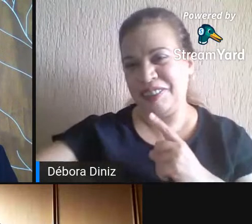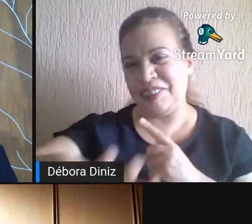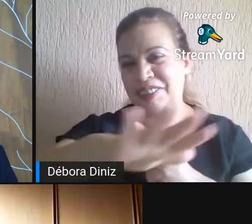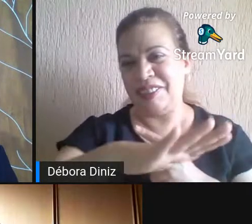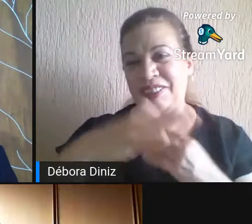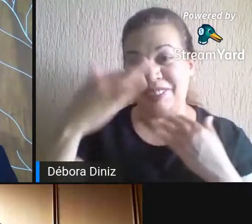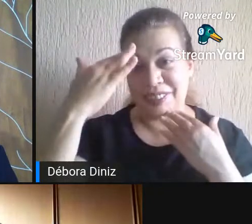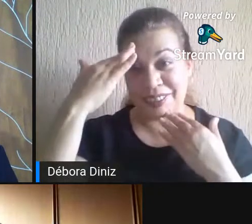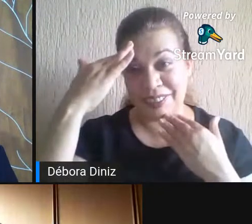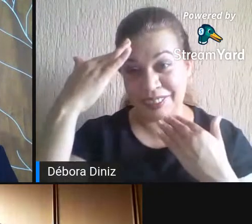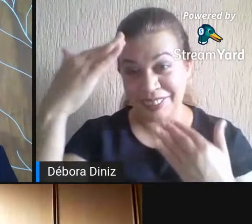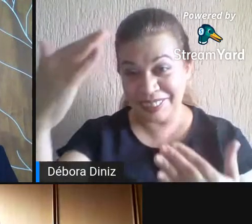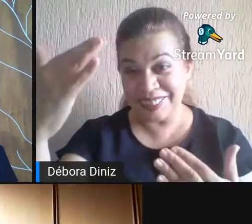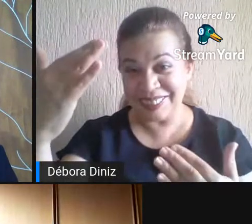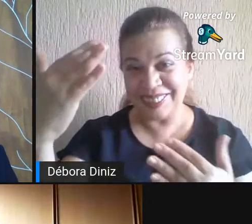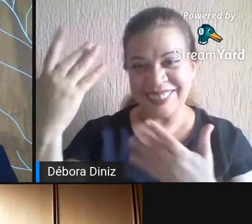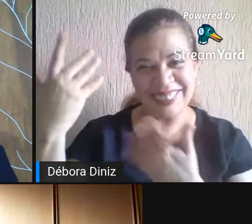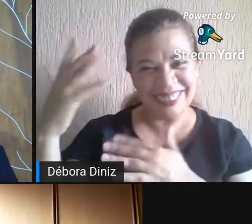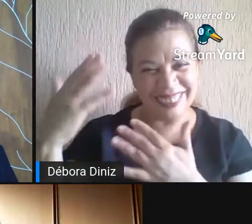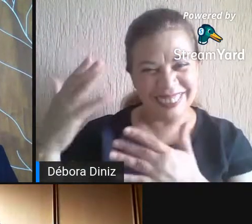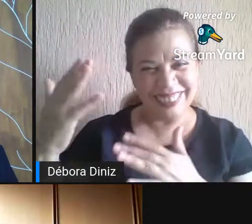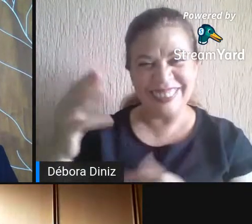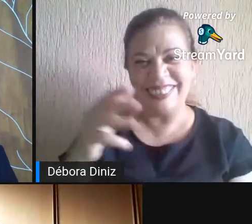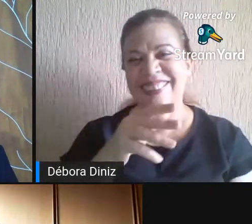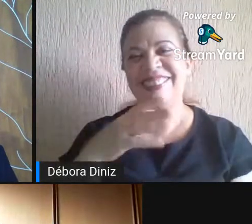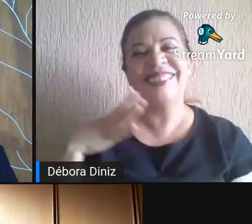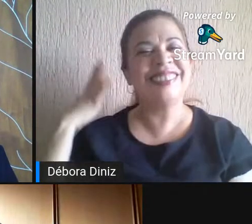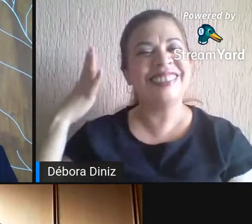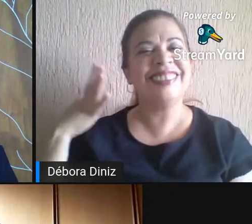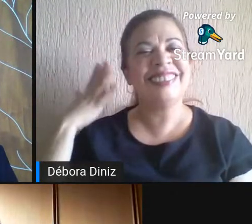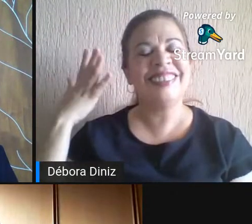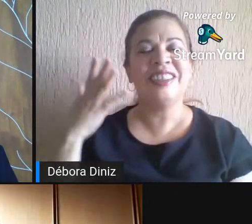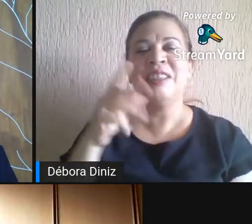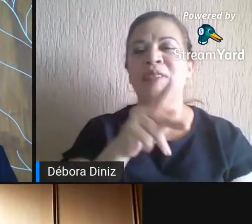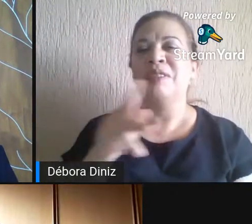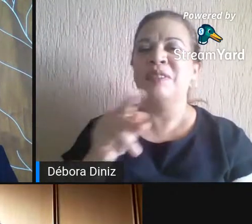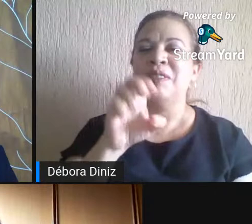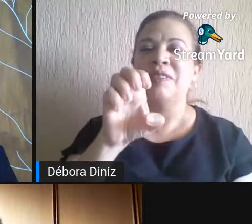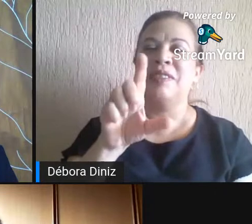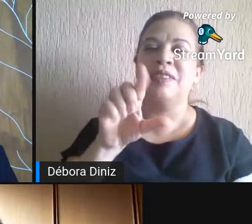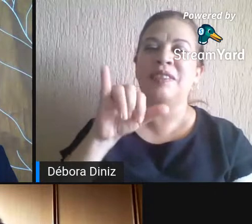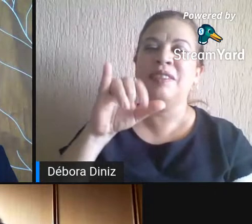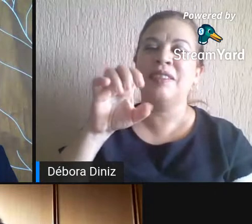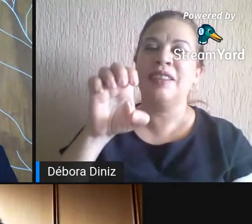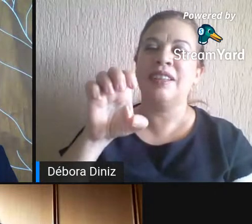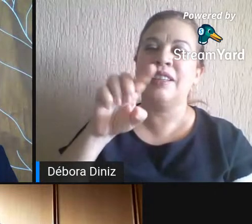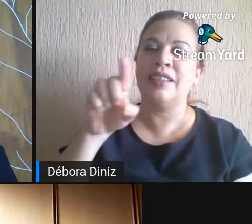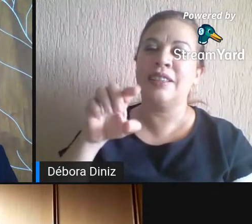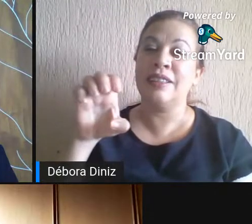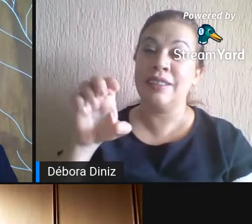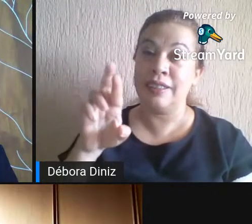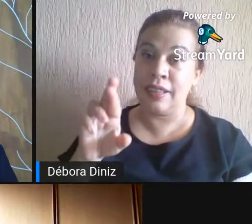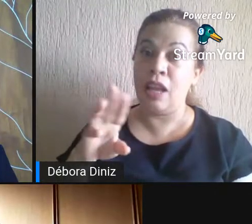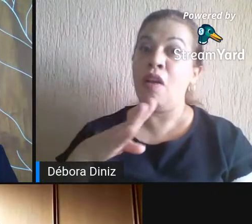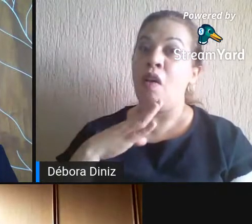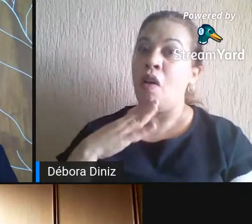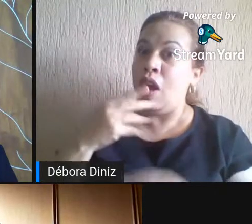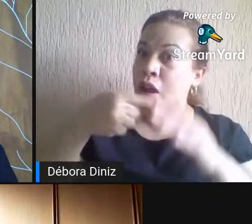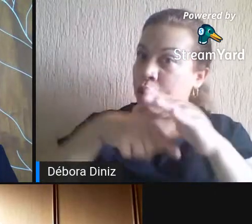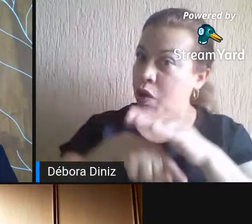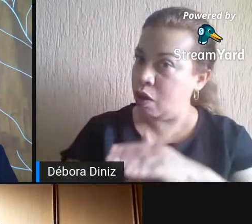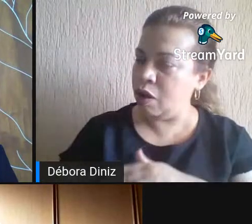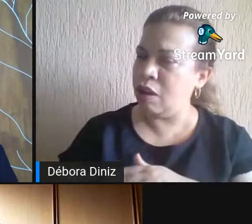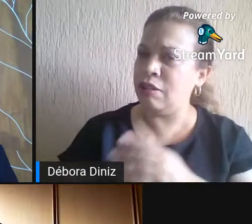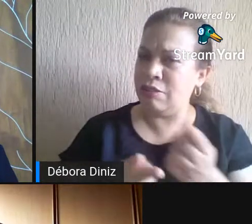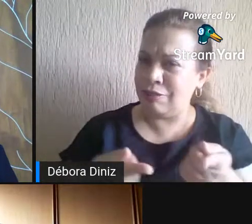nosso querido palestrante, o professor Eliezer Pacheco, que conhece a rede, é um grande